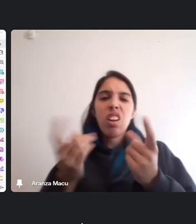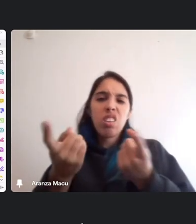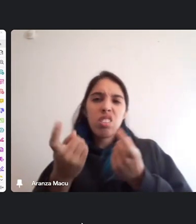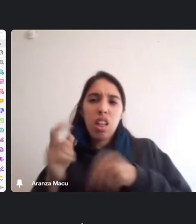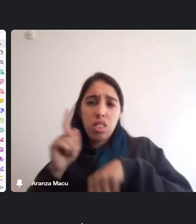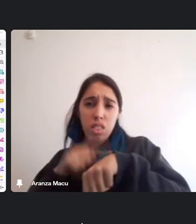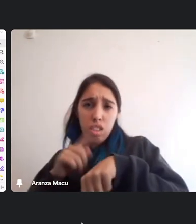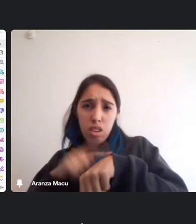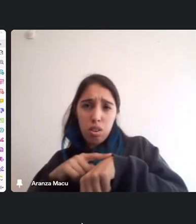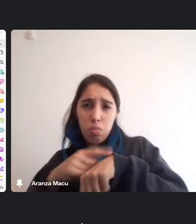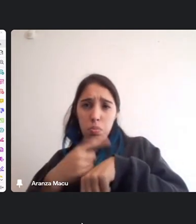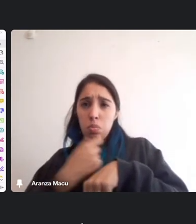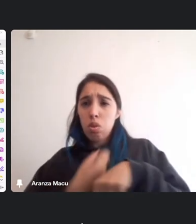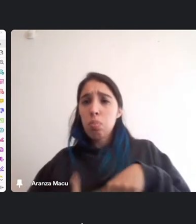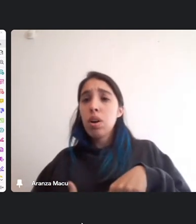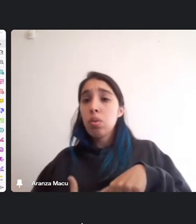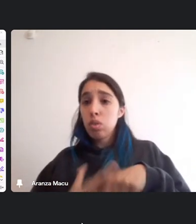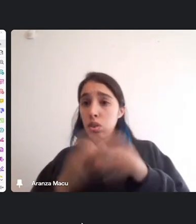vas?